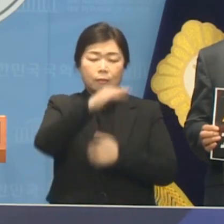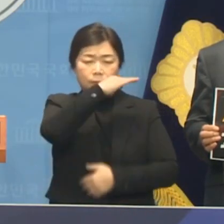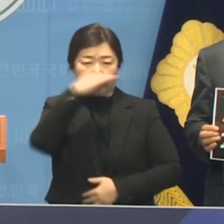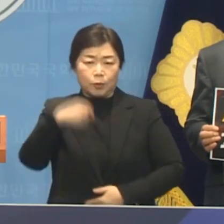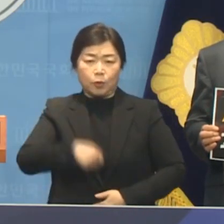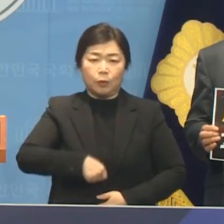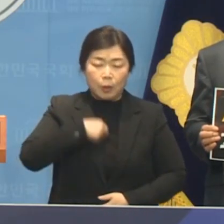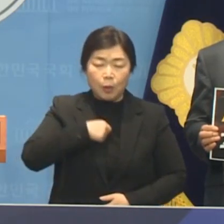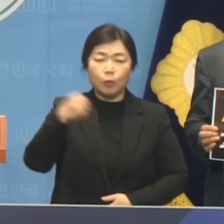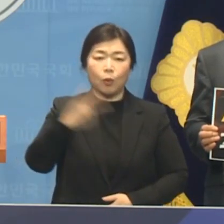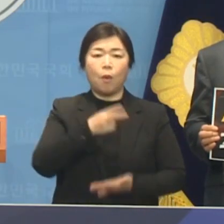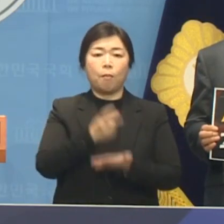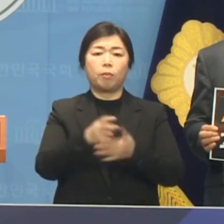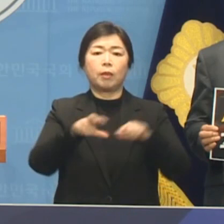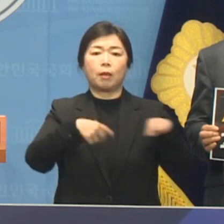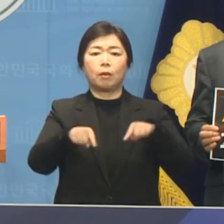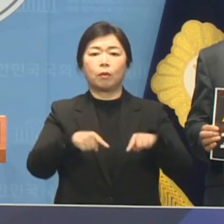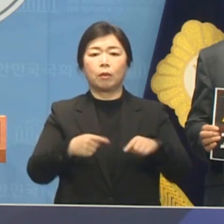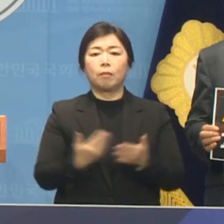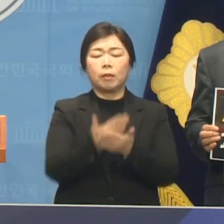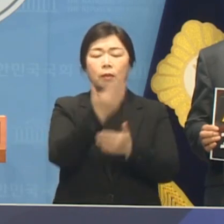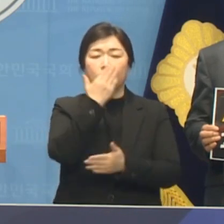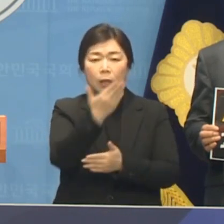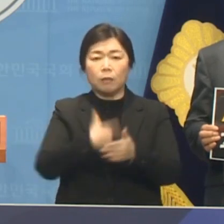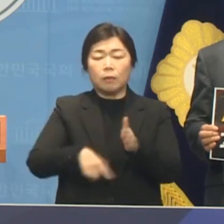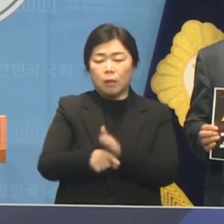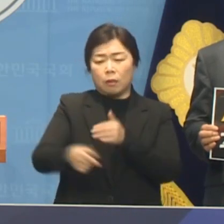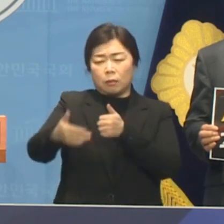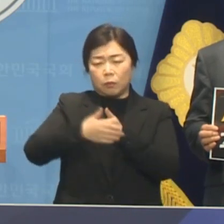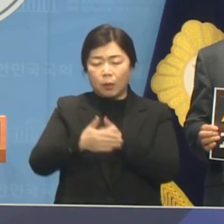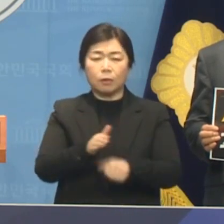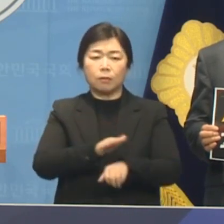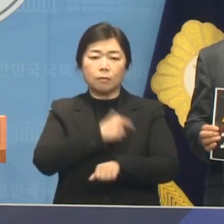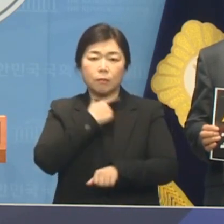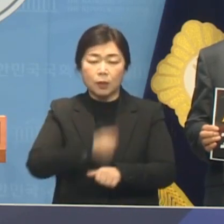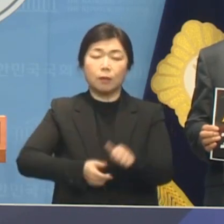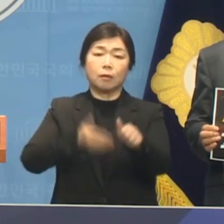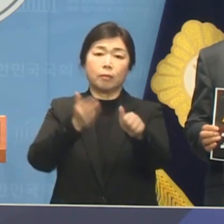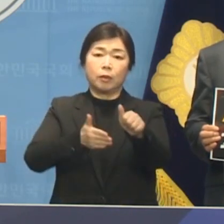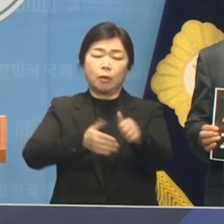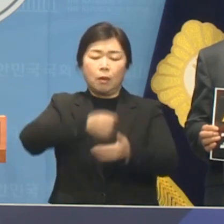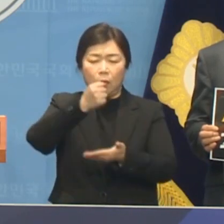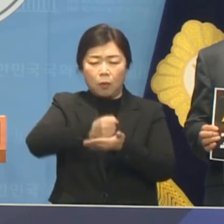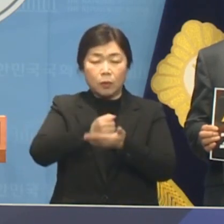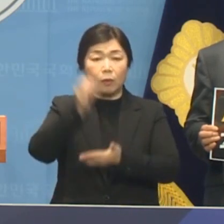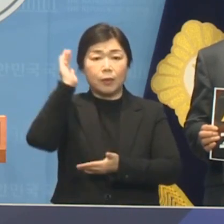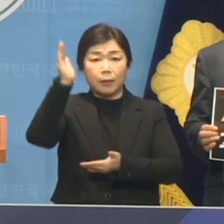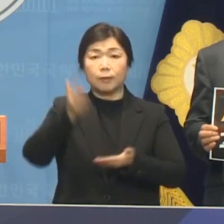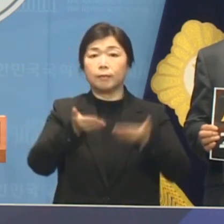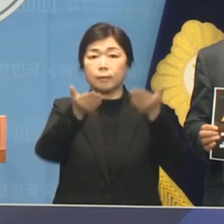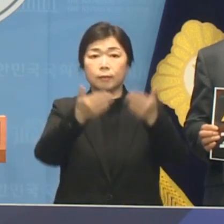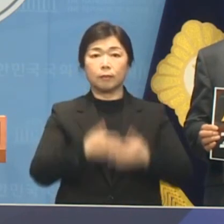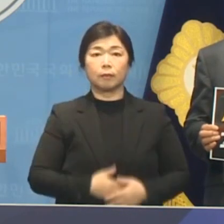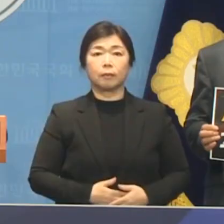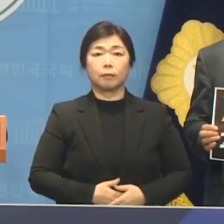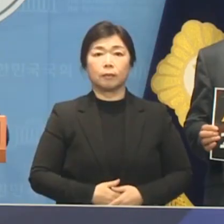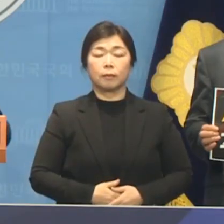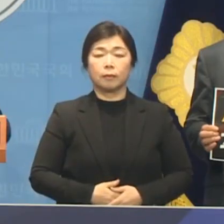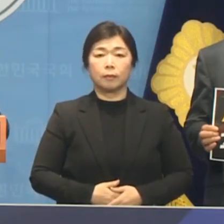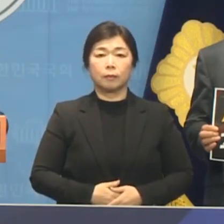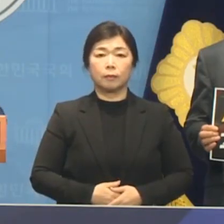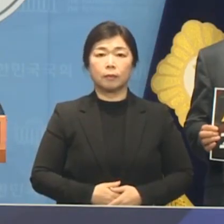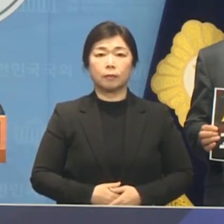정의롭고 법치국가로 나갈 수 있도록 도와주시기를 간절히 바라며 호소드리는 바입니다.